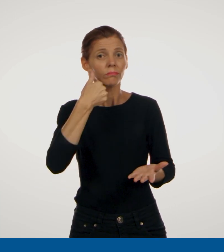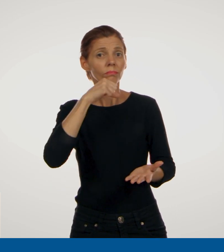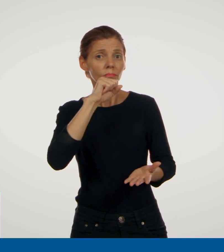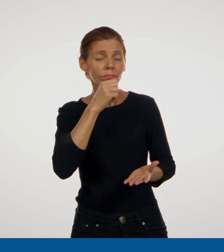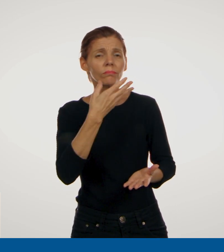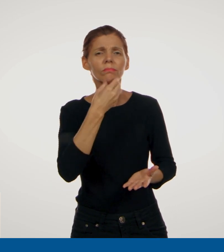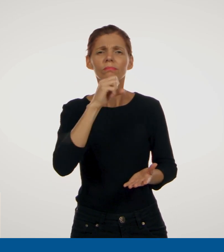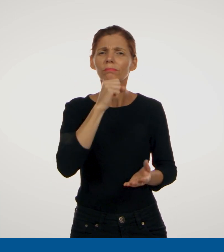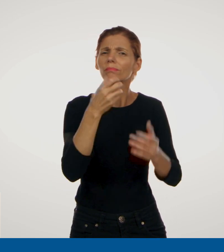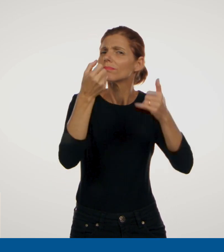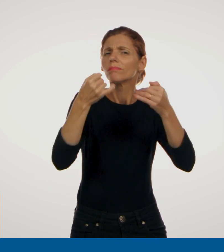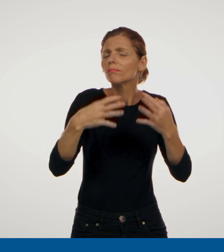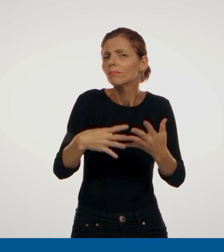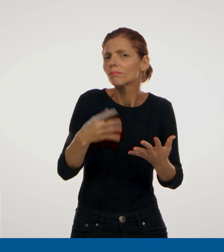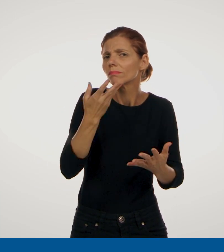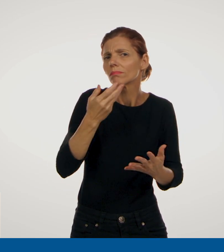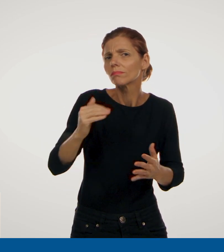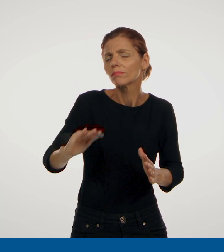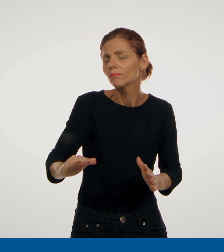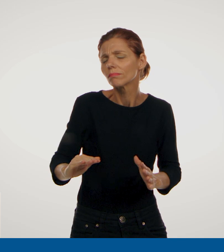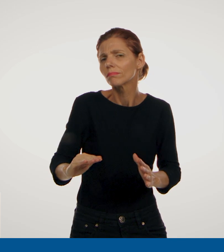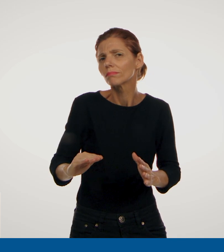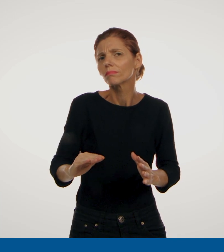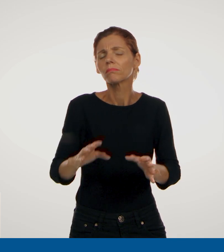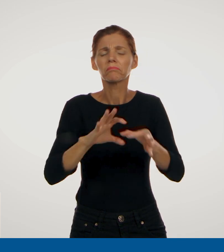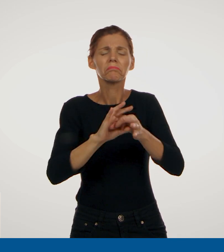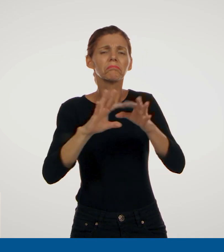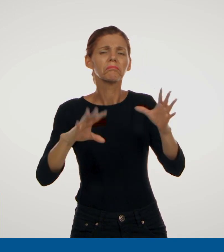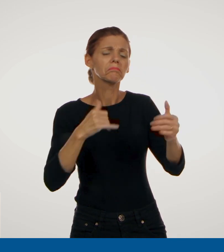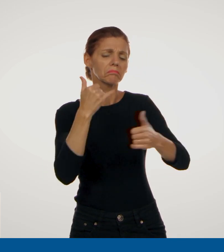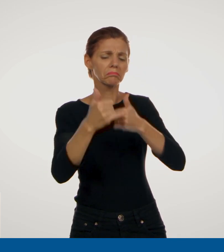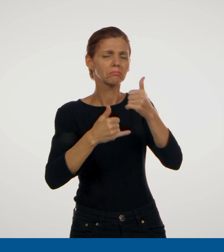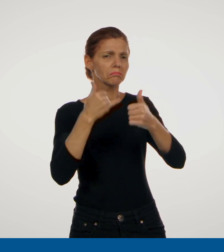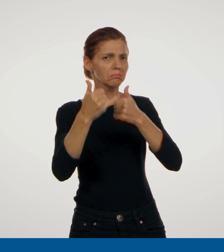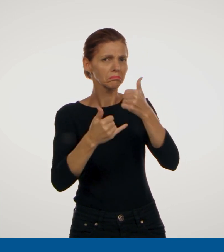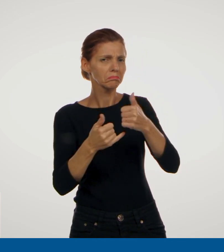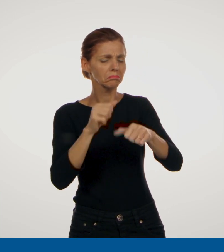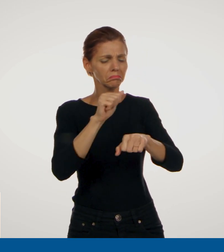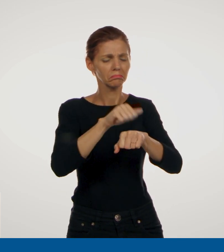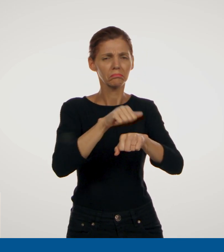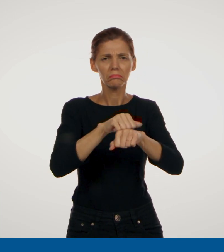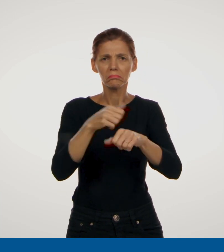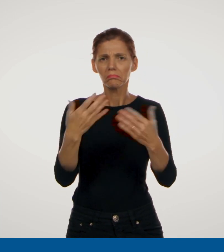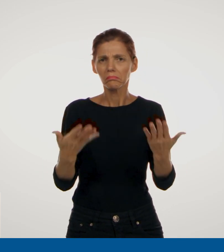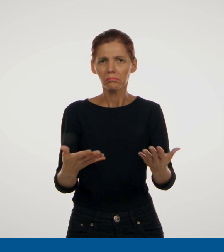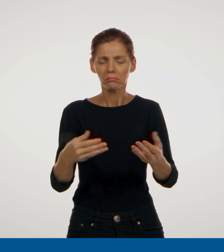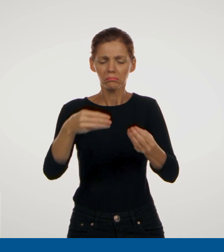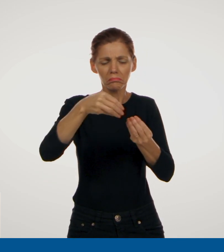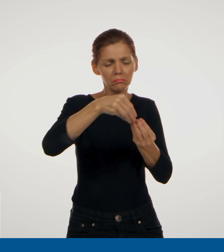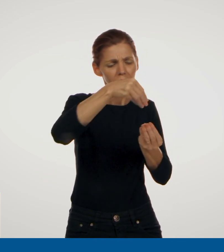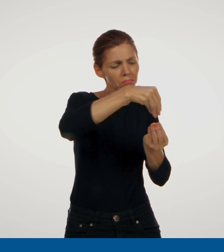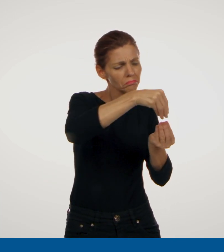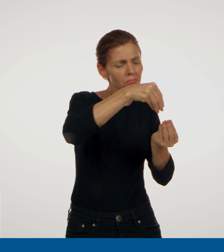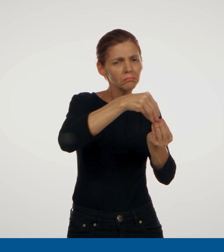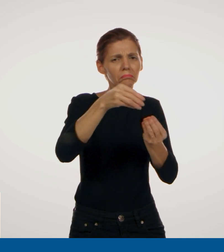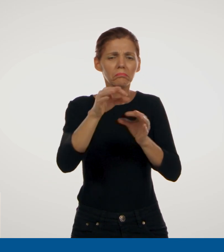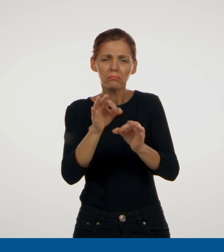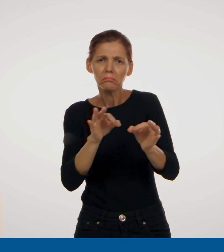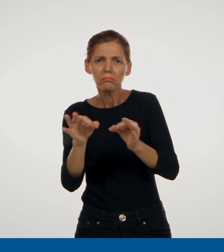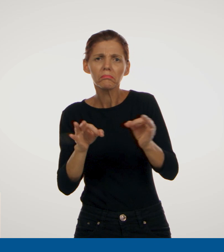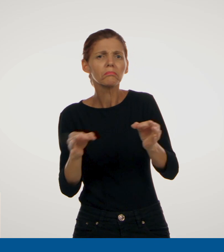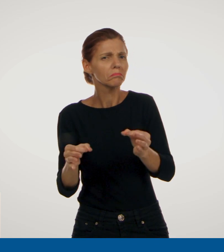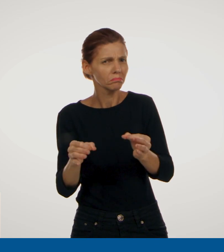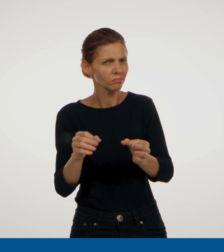uma criança? E se deixarmos agir livremente, montar quebra-cabeças, brincar com pedrinhas, estará aprendendo? O que ela